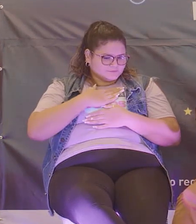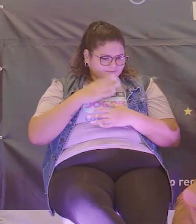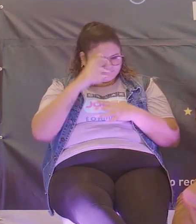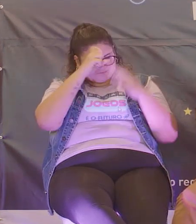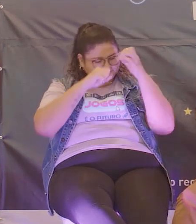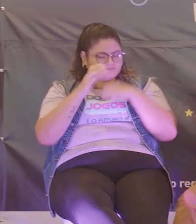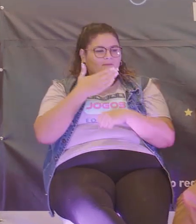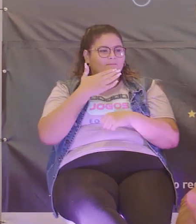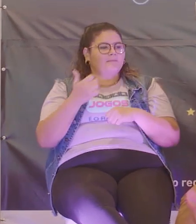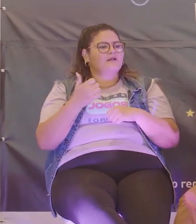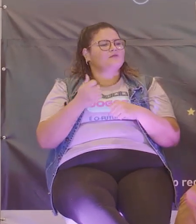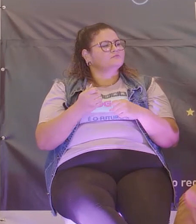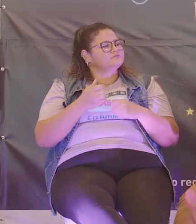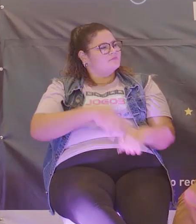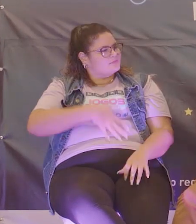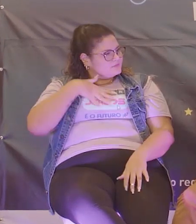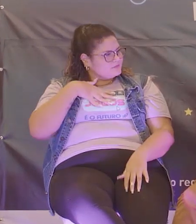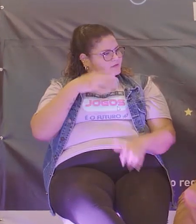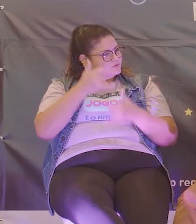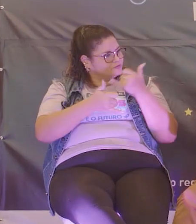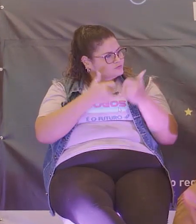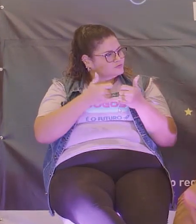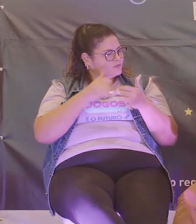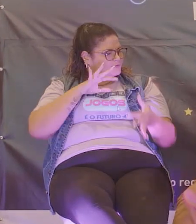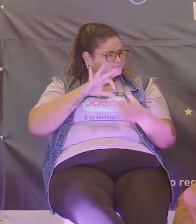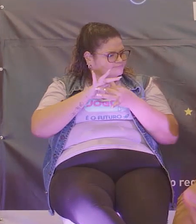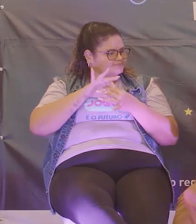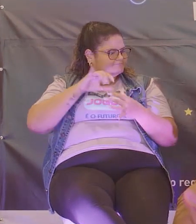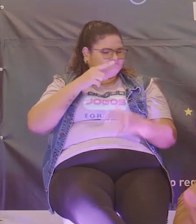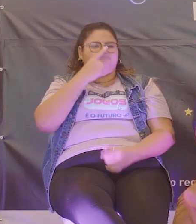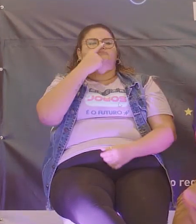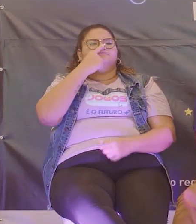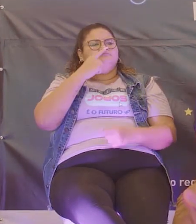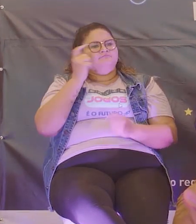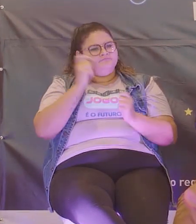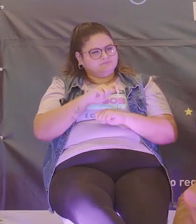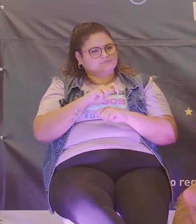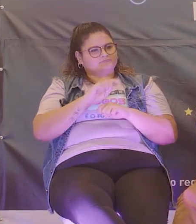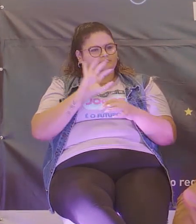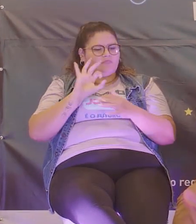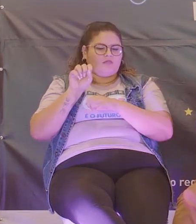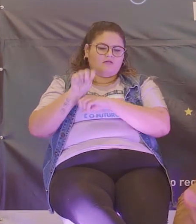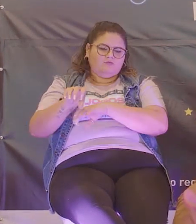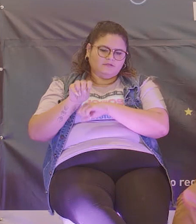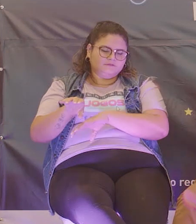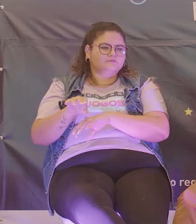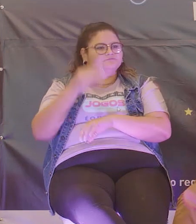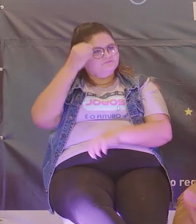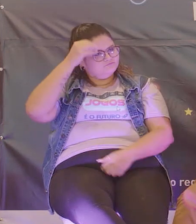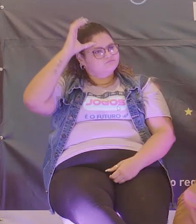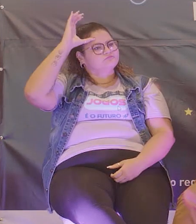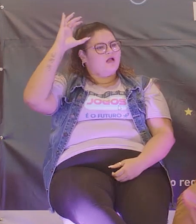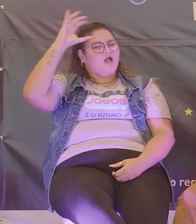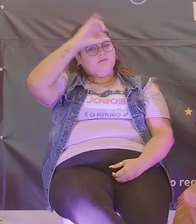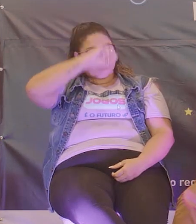melhor. E os jogos, ele traz essa capacidade de imersão, de a pessoa gostar e se entreter naquilo ali, e associar a educação, aprendizado, sabe, é uma possibilidade muito